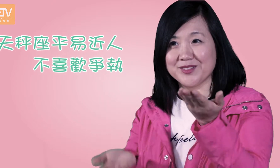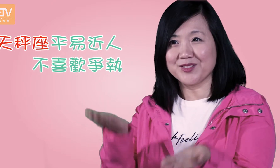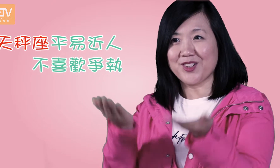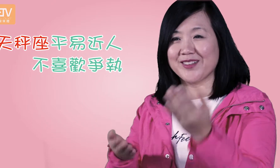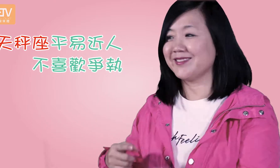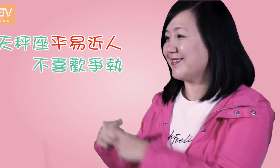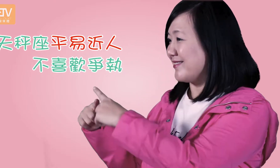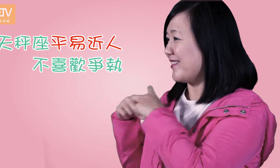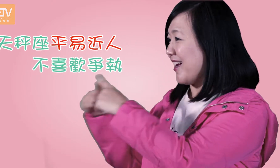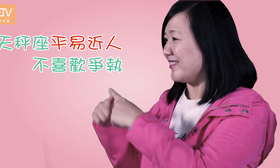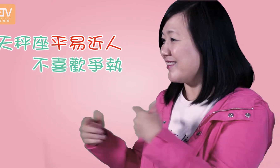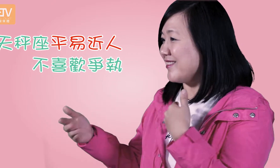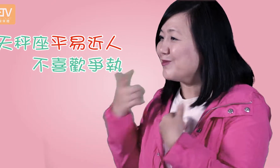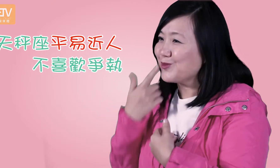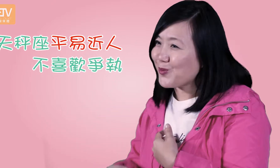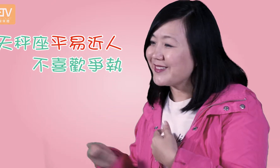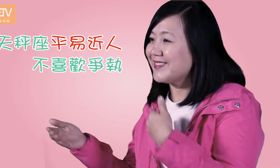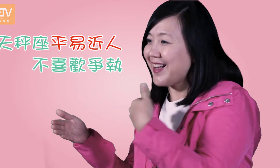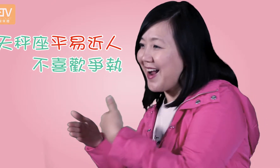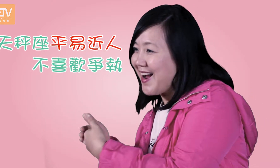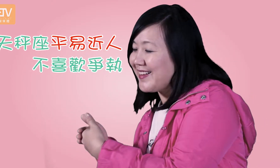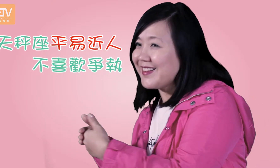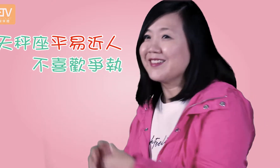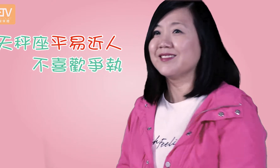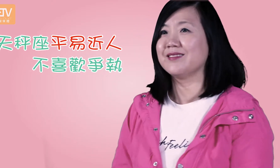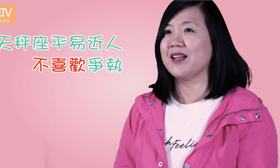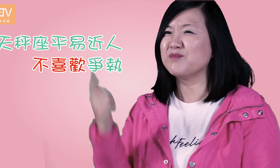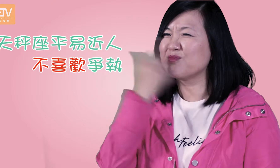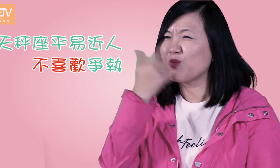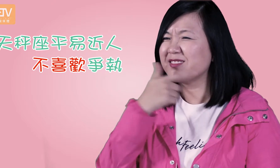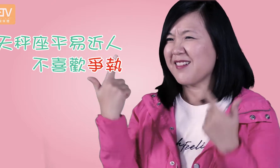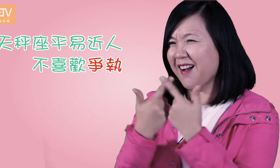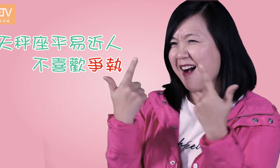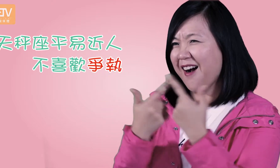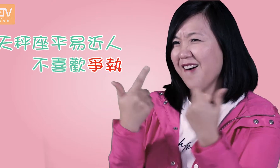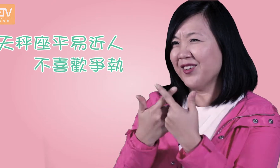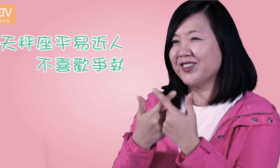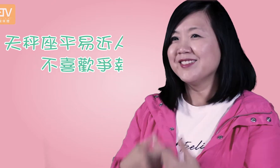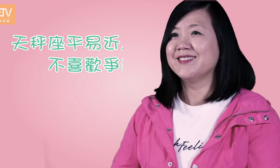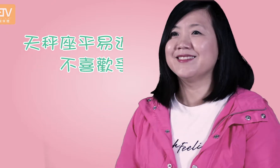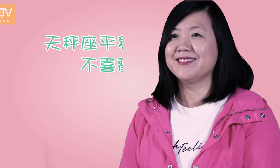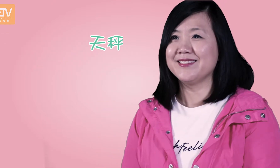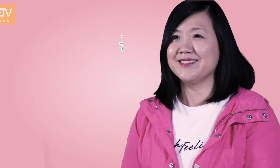天秤座平易近人，不喜歡跟人爭執，